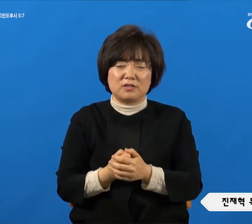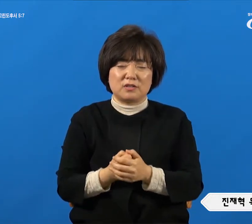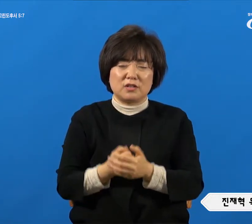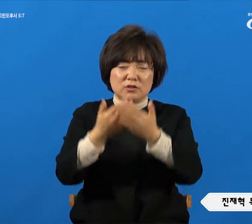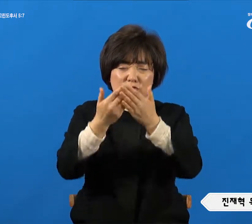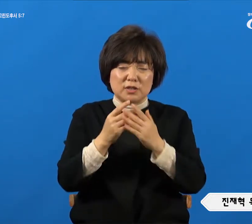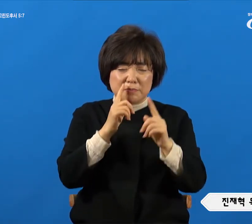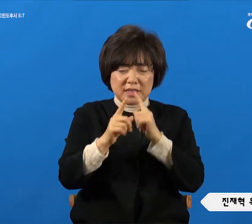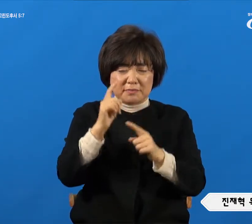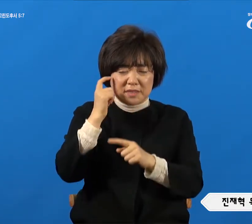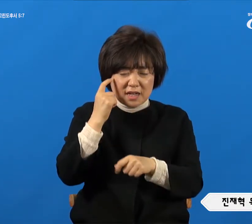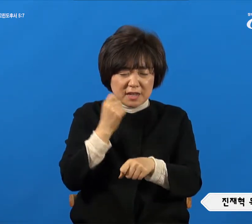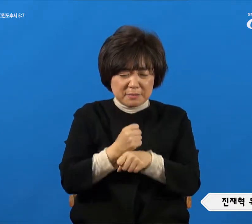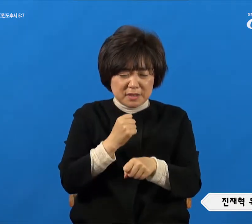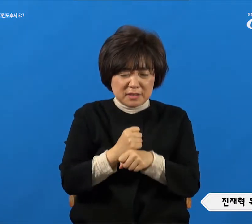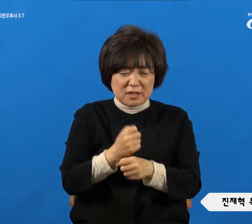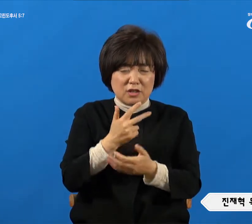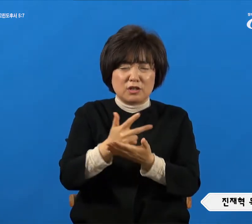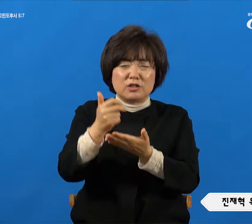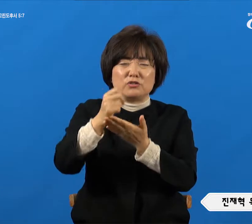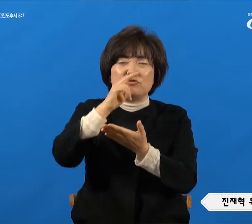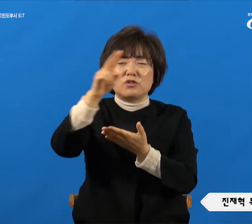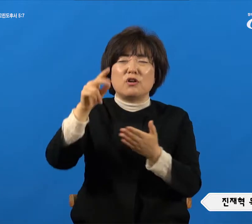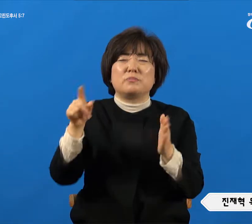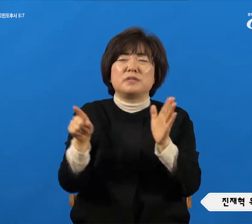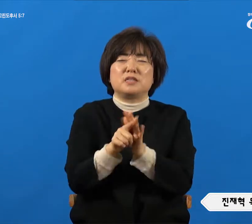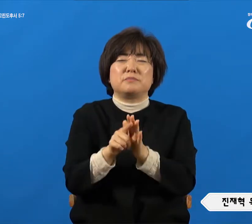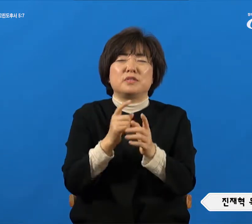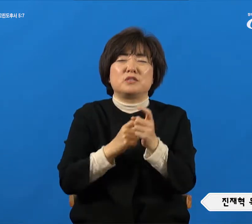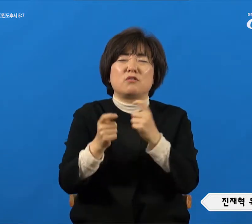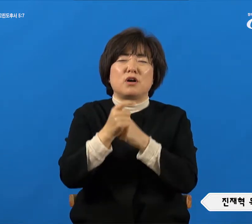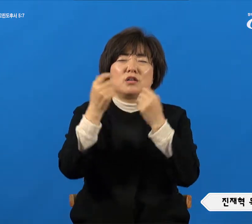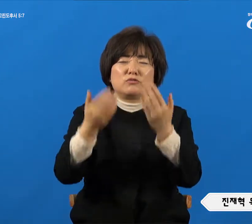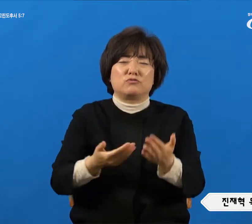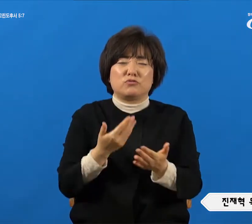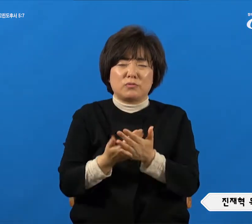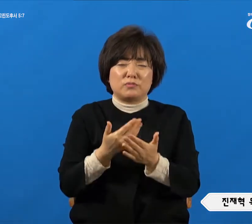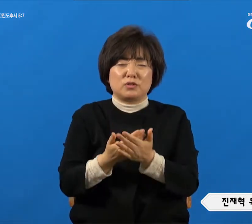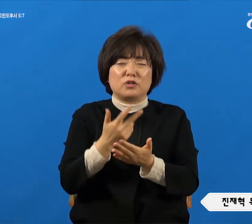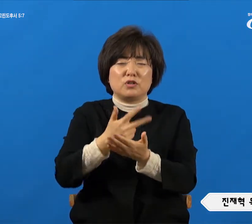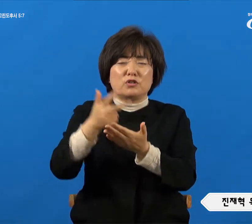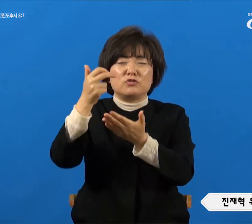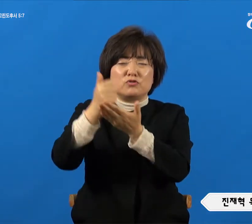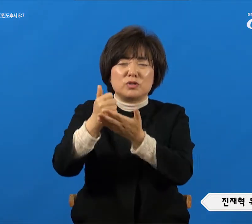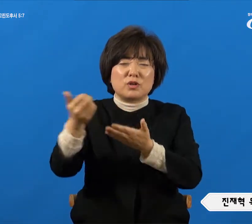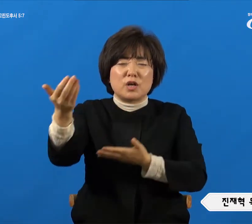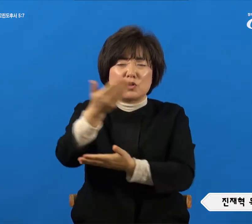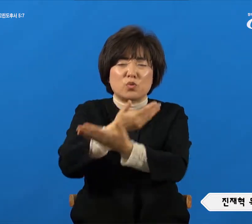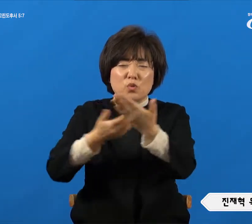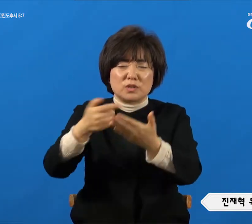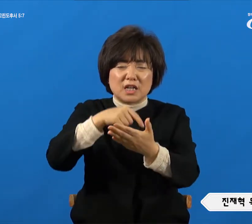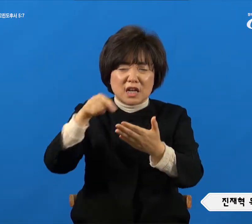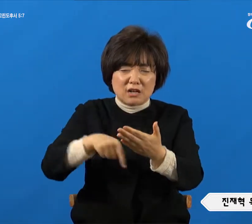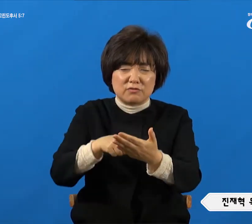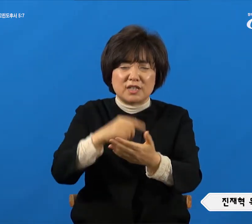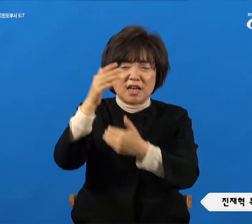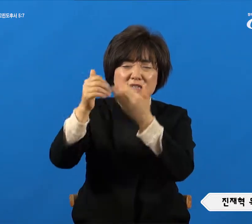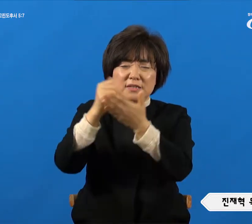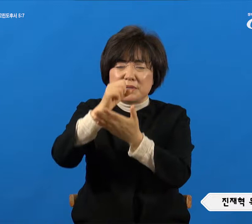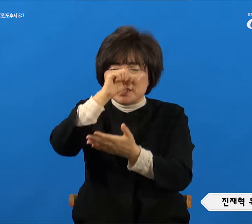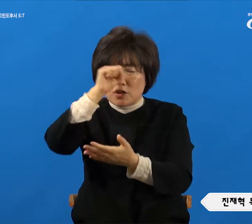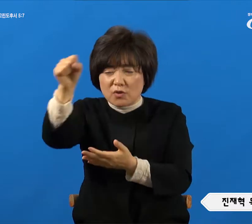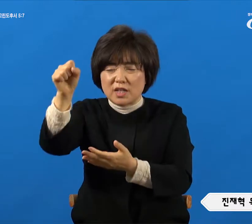말씀 생각하면서 주님 내게 믿음을 더해 주십시오. 주님과의 교제 가운데 하나님의